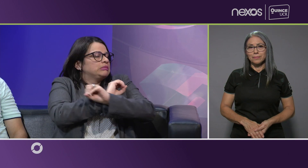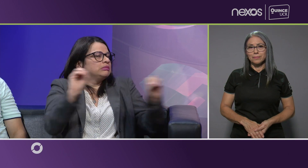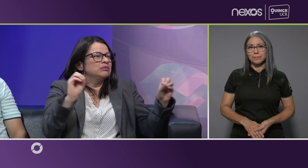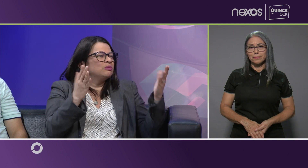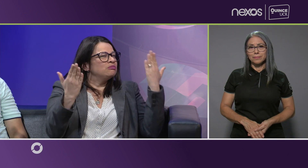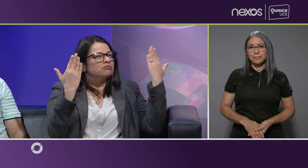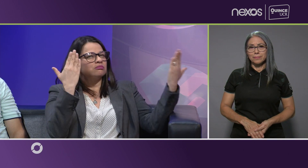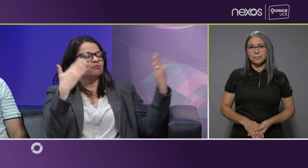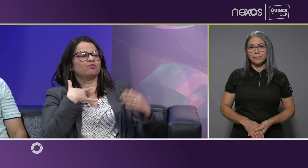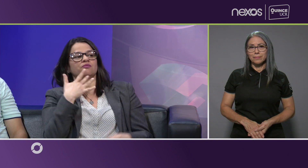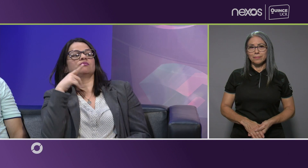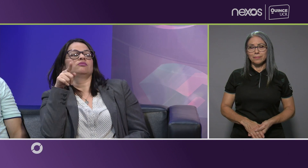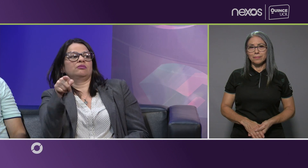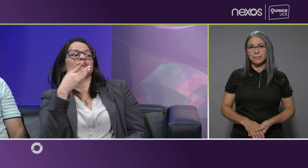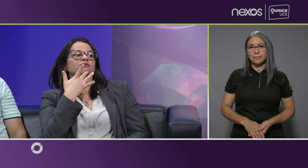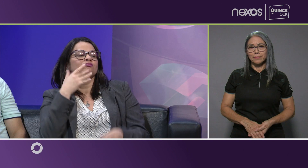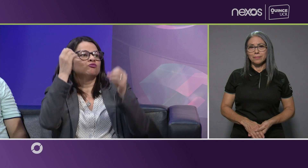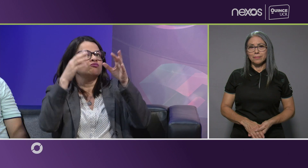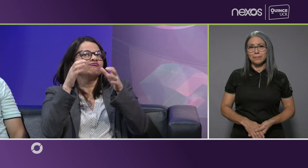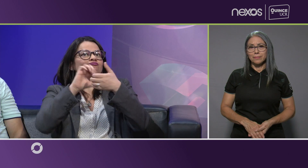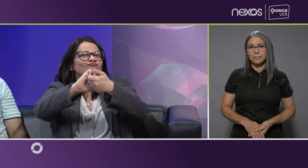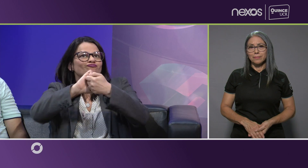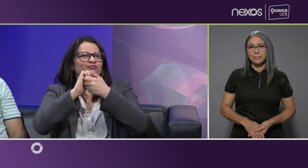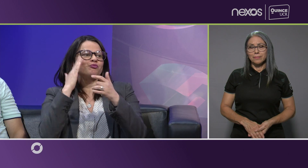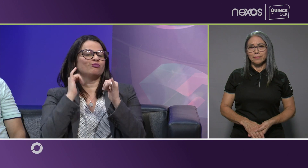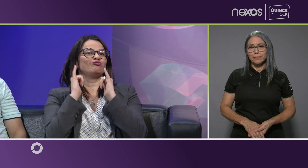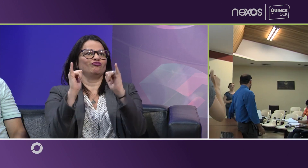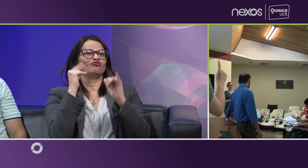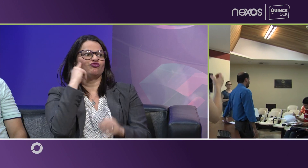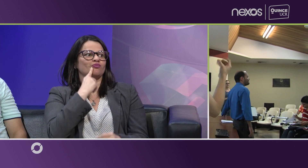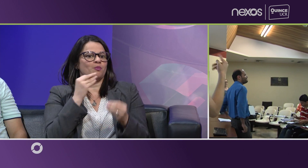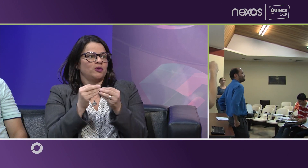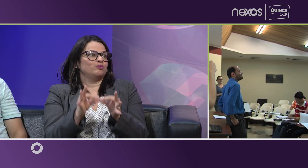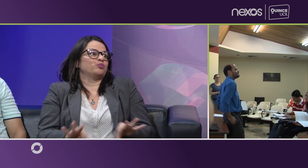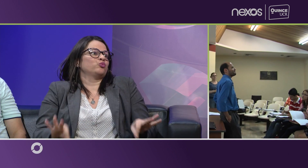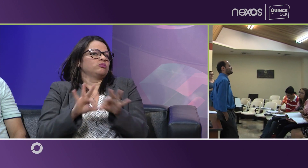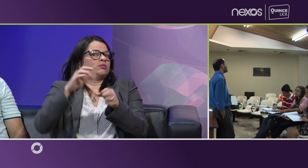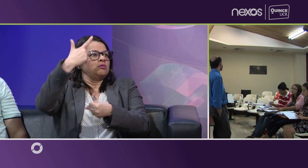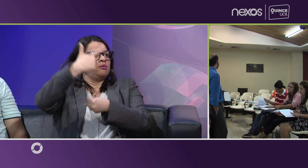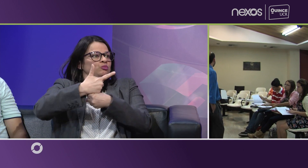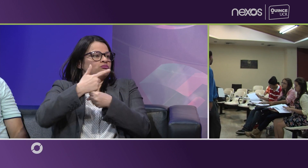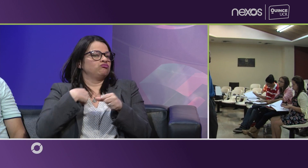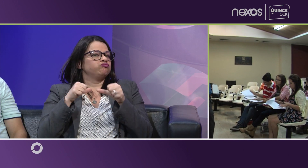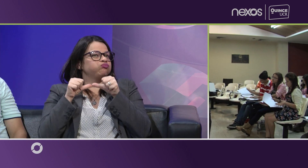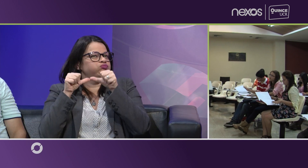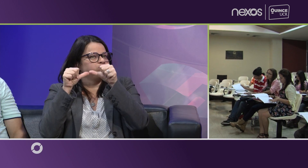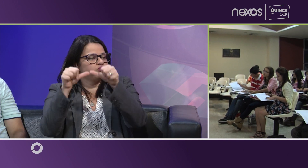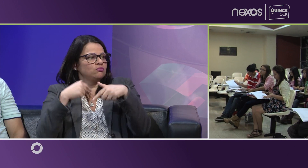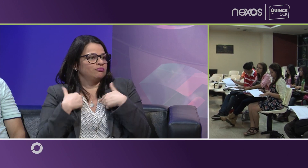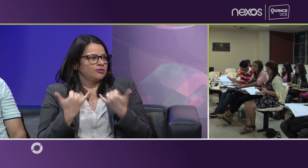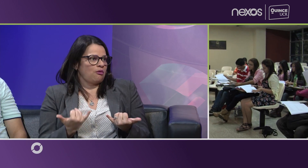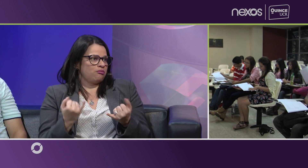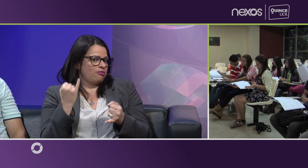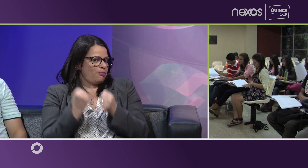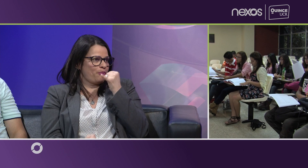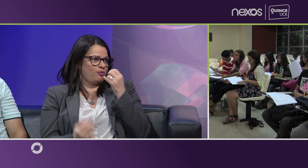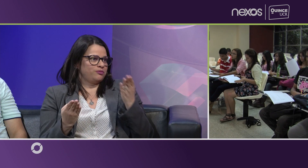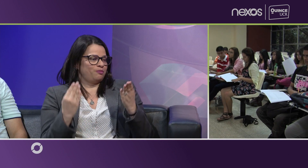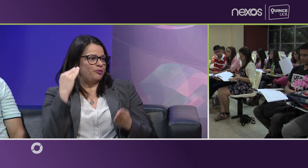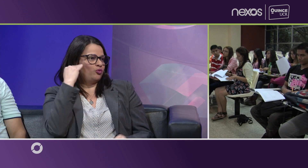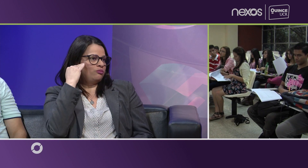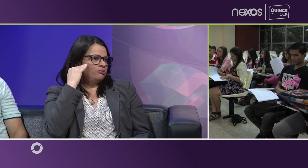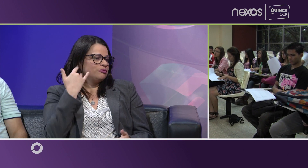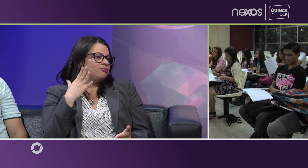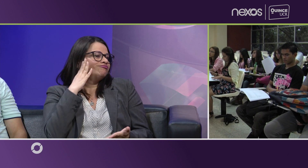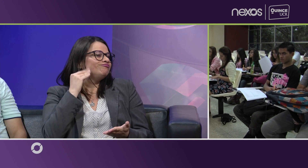no comprendían, no entendían nada. Y yo prefiero a una persona sorda dando clases porque lo hace a través de la lengua de